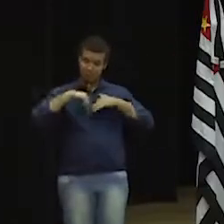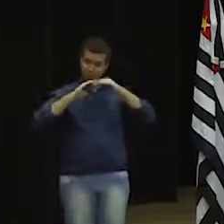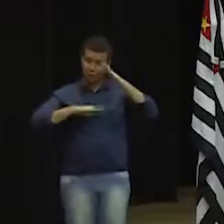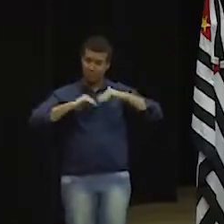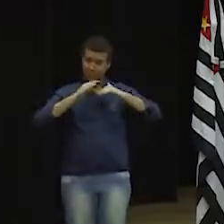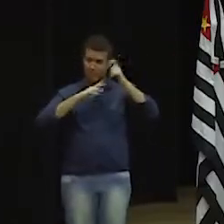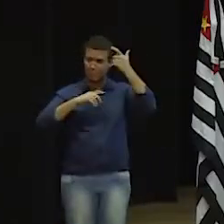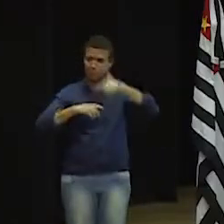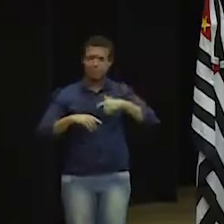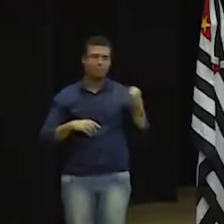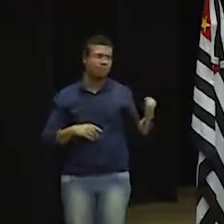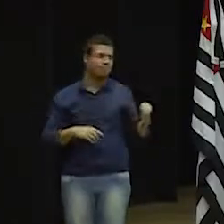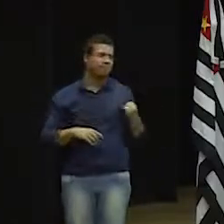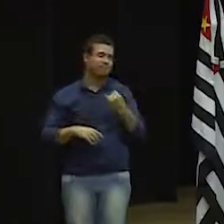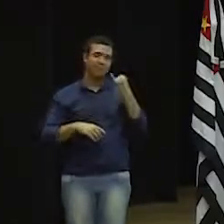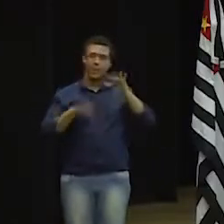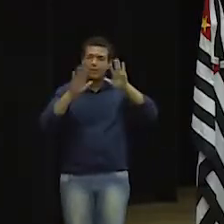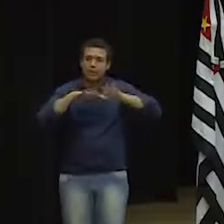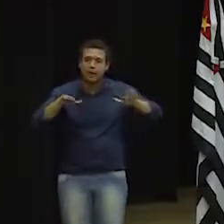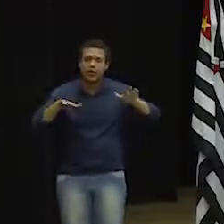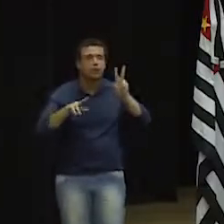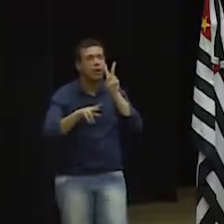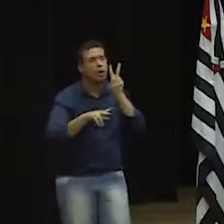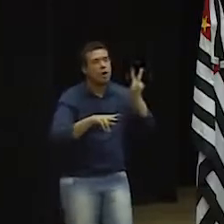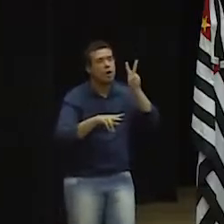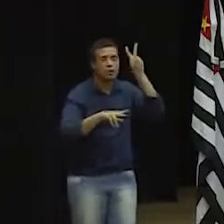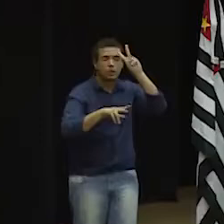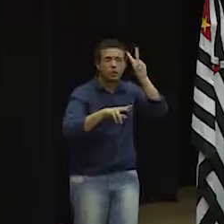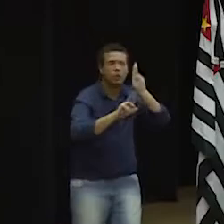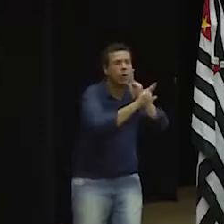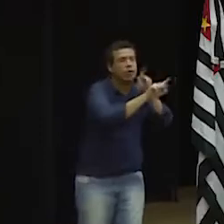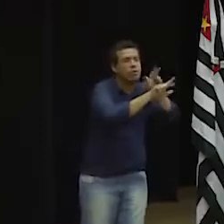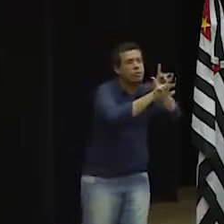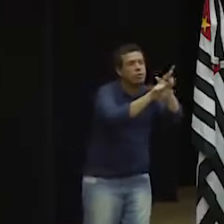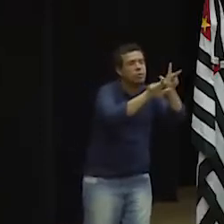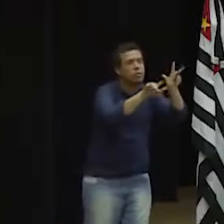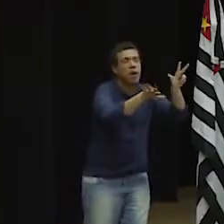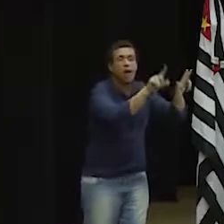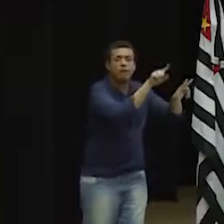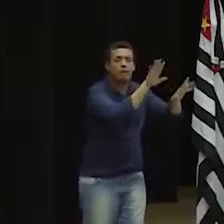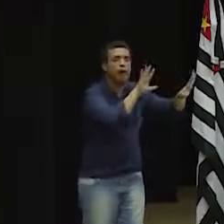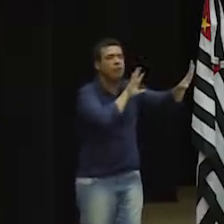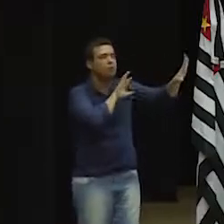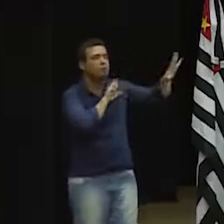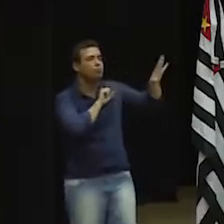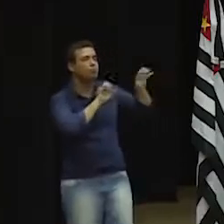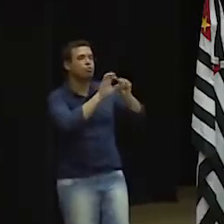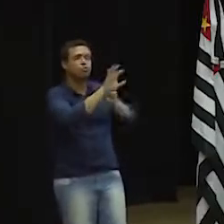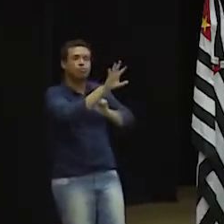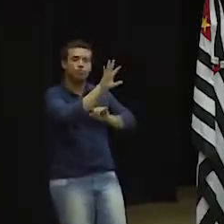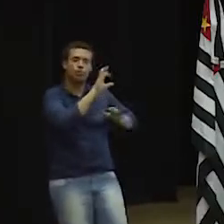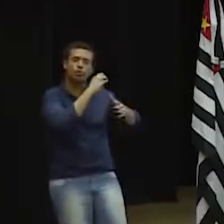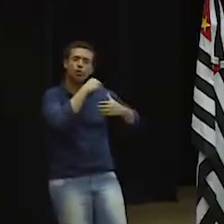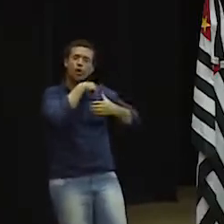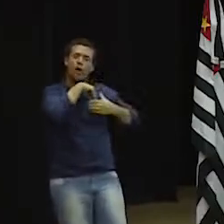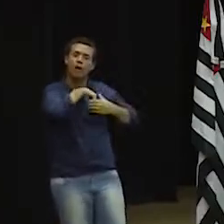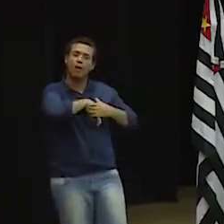Os aspectos subjetivos, as crianças perceberam diferentes histórias, foram se apropriando